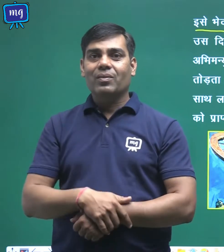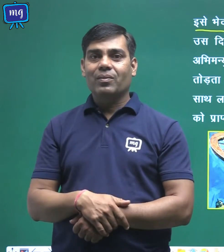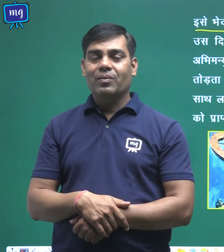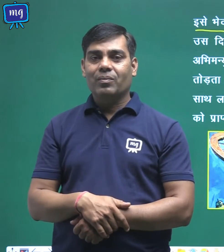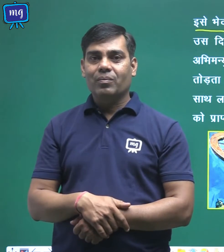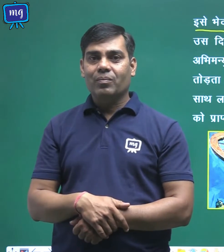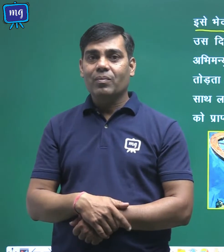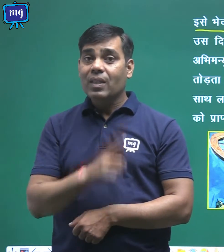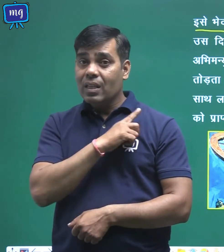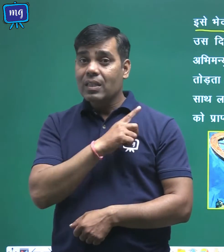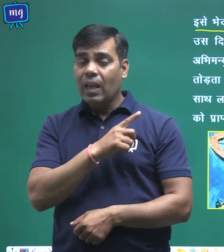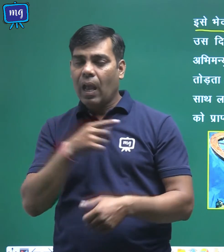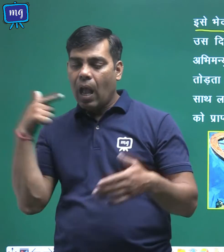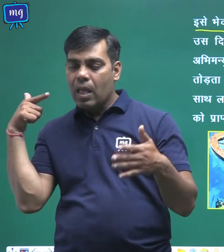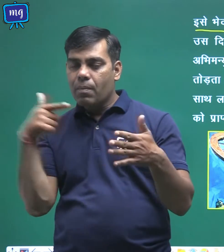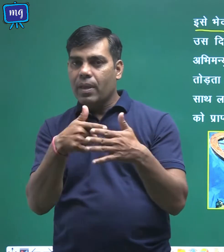इसे भेदने में